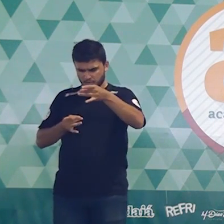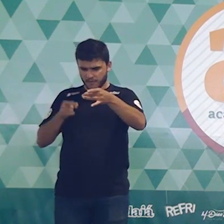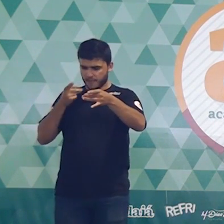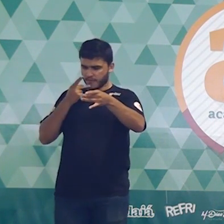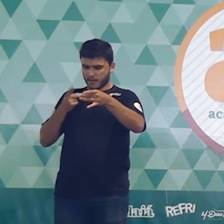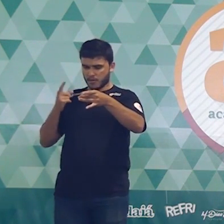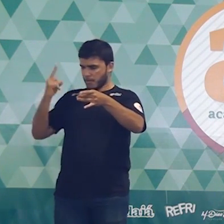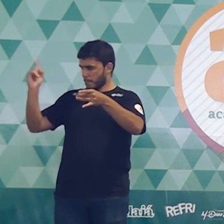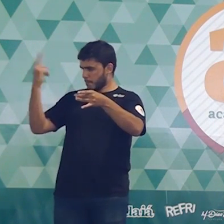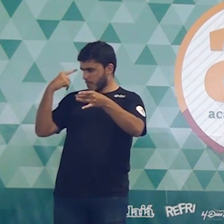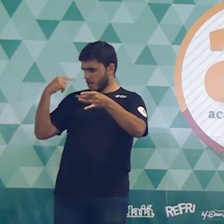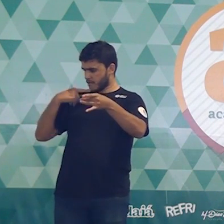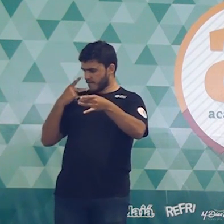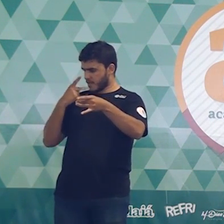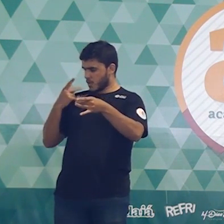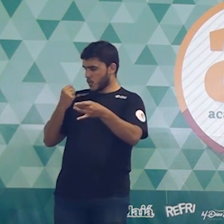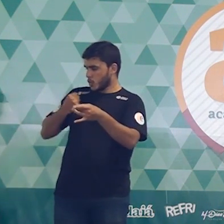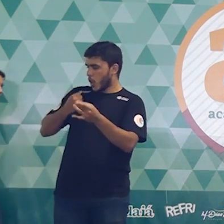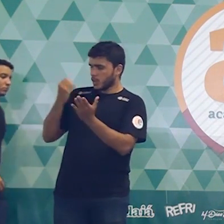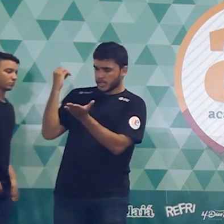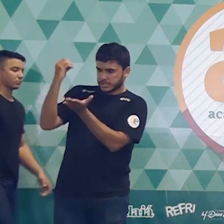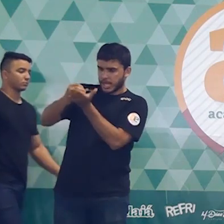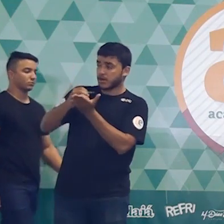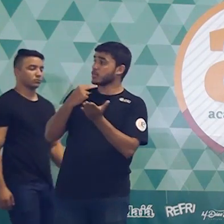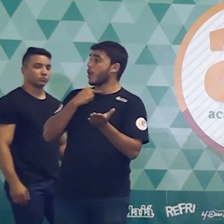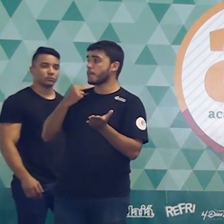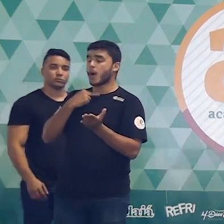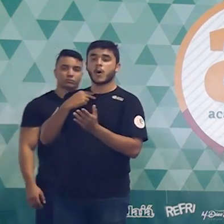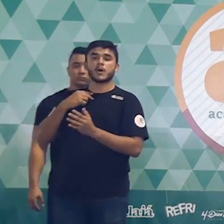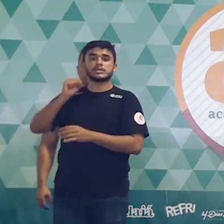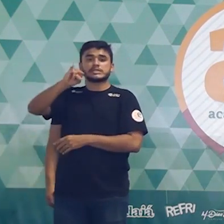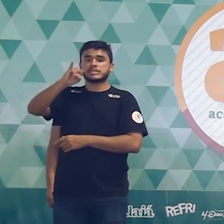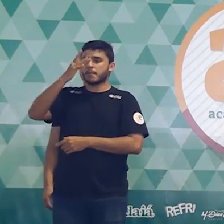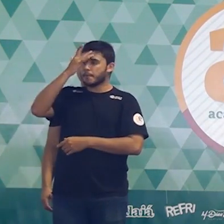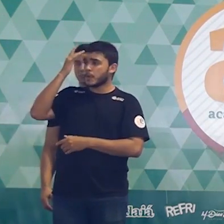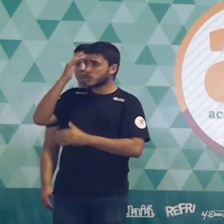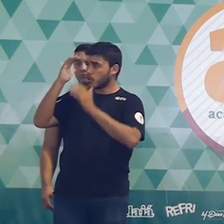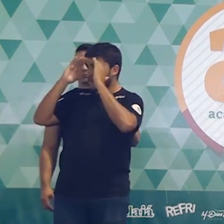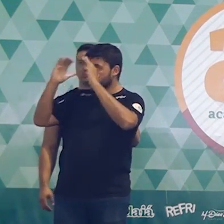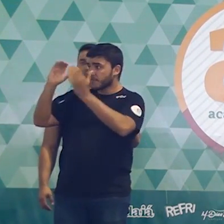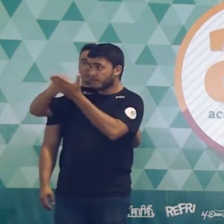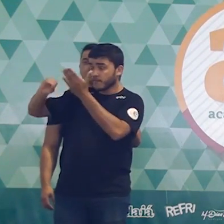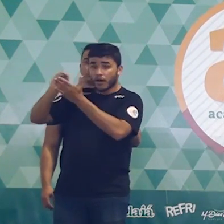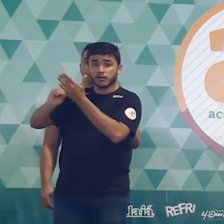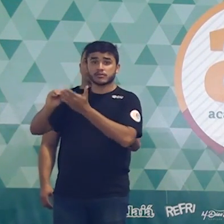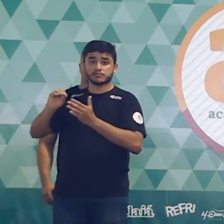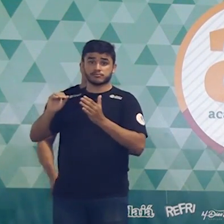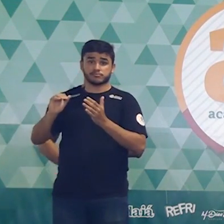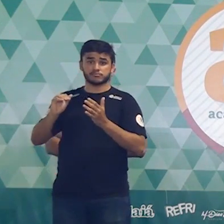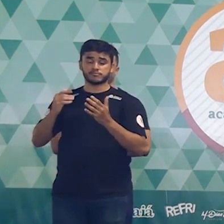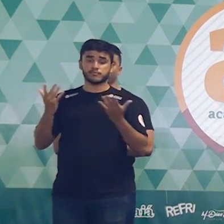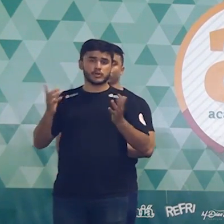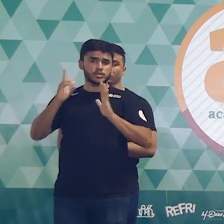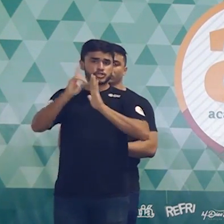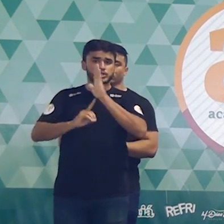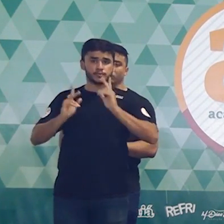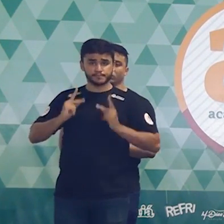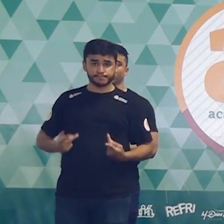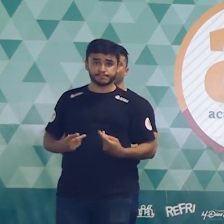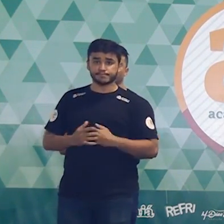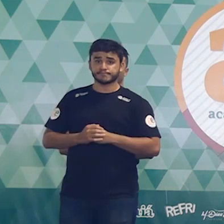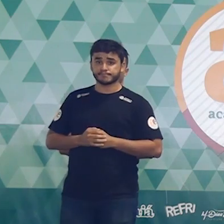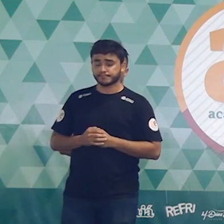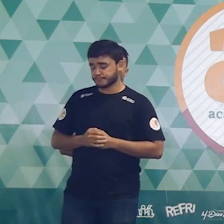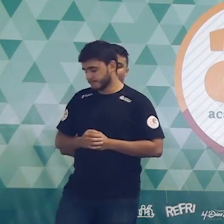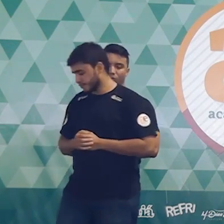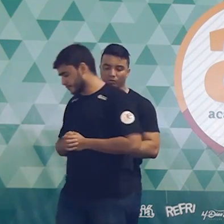texto absurdo de desrespeito à dignidade humana. A ordem do juiz é para você não dar zero. Aí você, tá bom, eu dou 200.